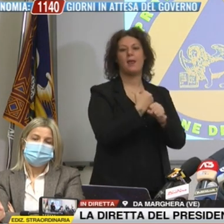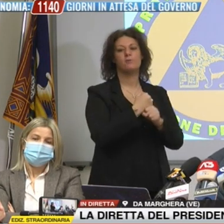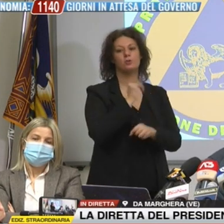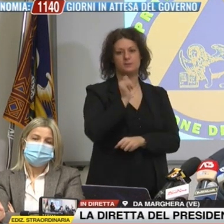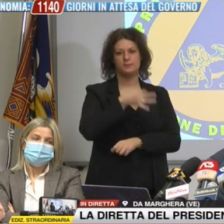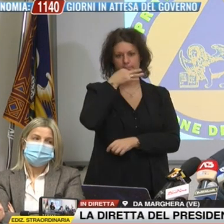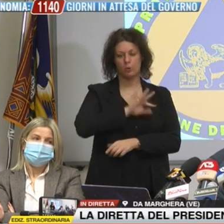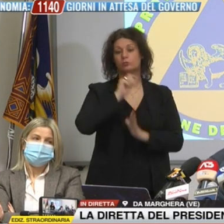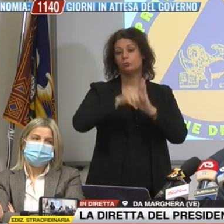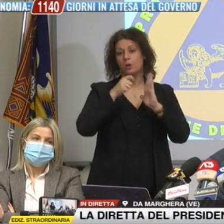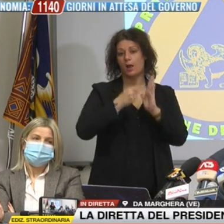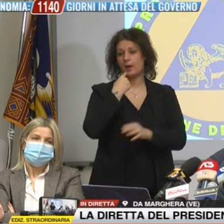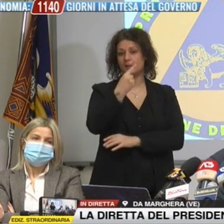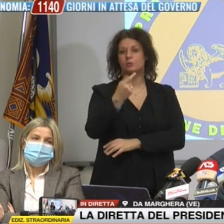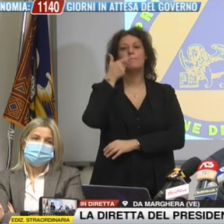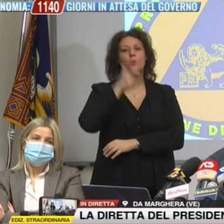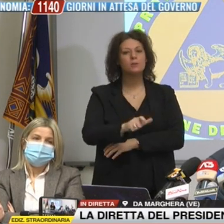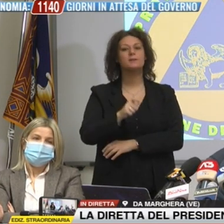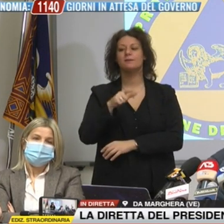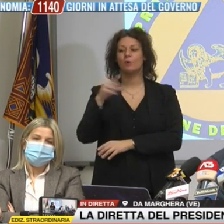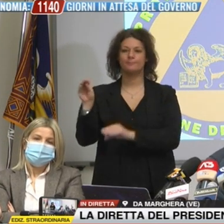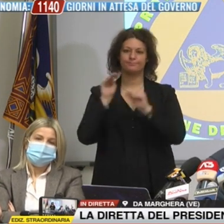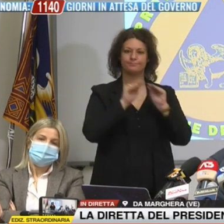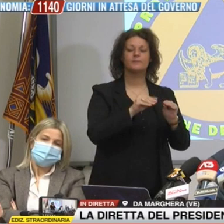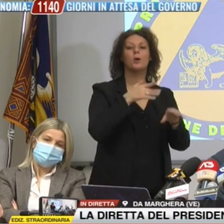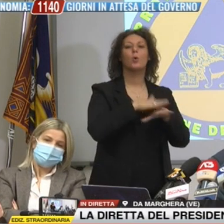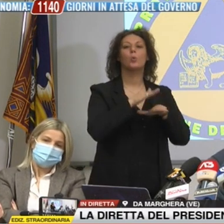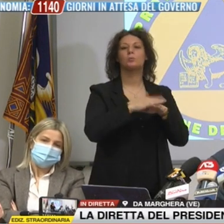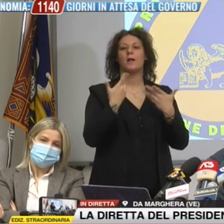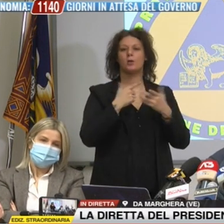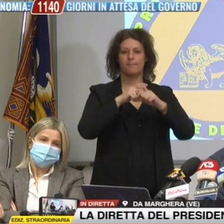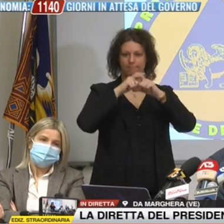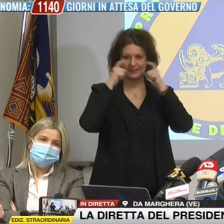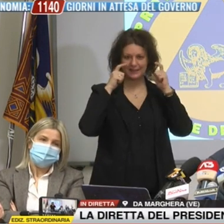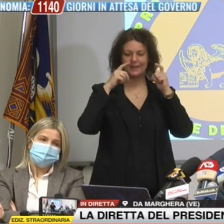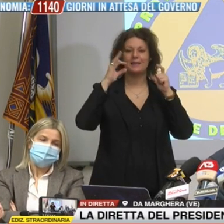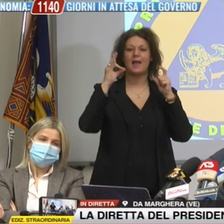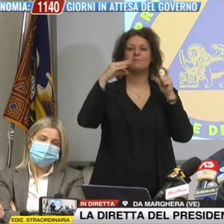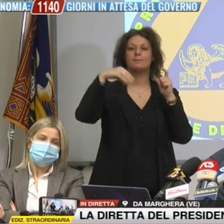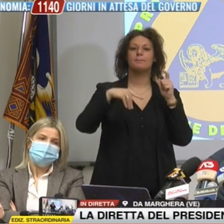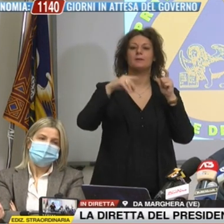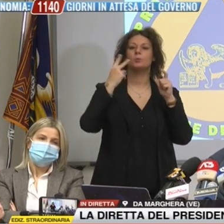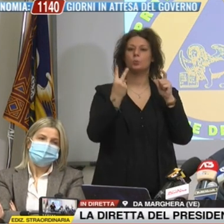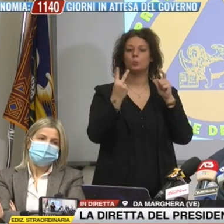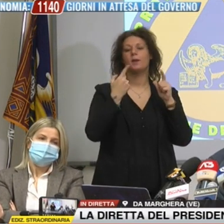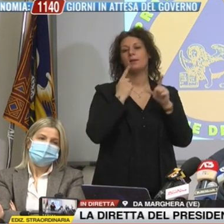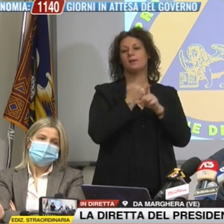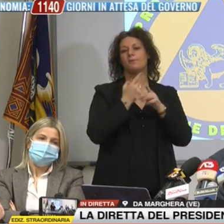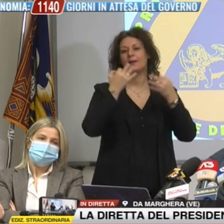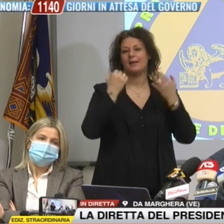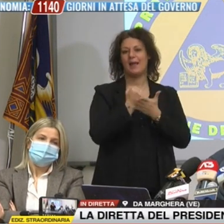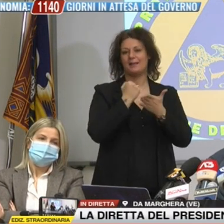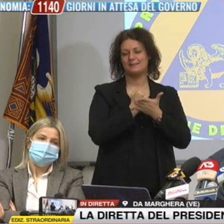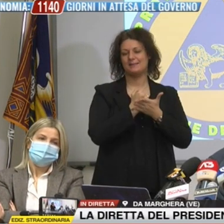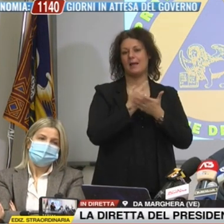protezione individuale, in questo caso le mascherine FP2, che quindi garantiscono una protezione assoluta dalla trasmissione del virus. Ma non è